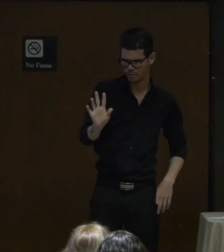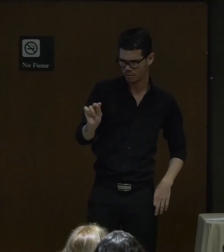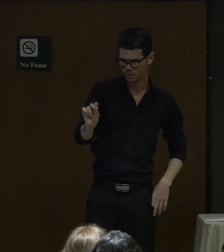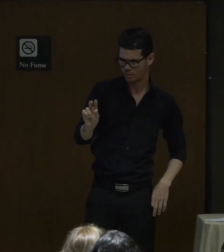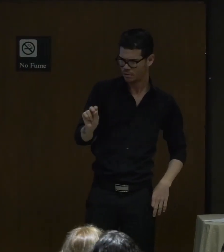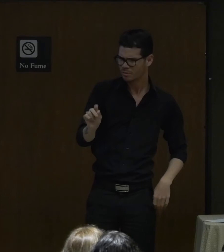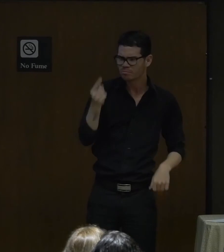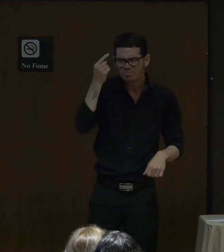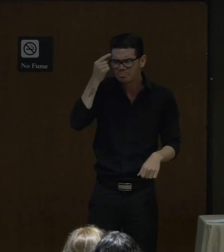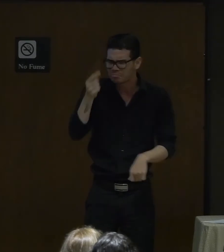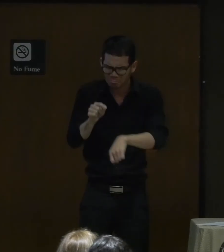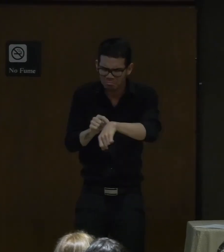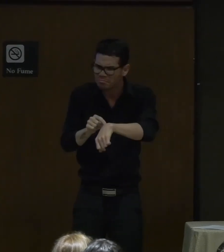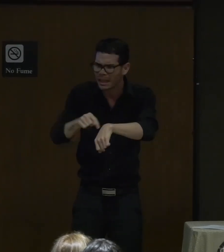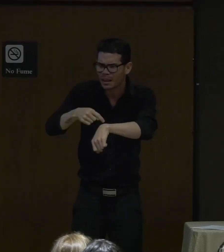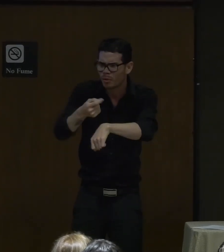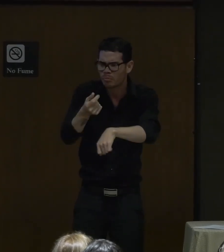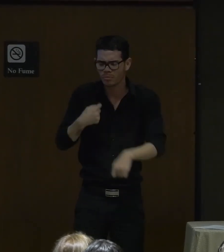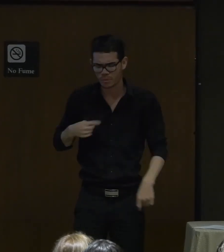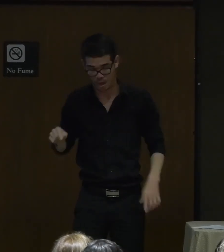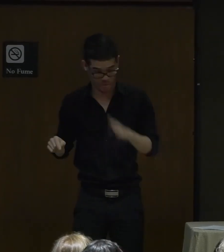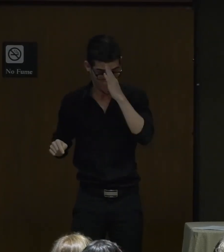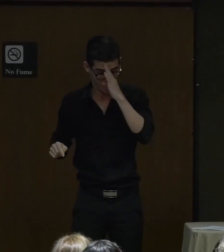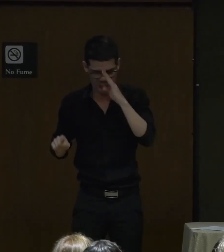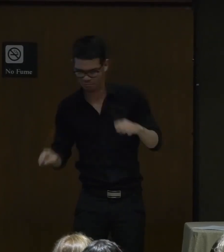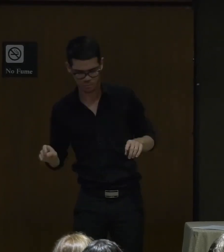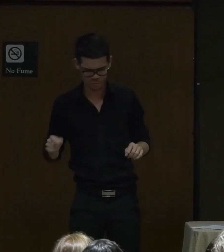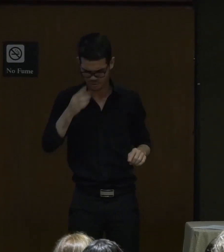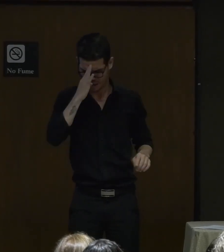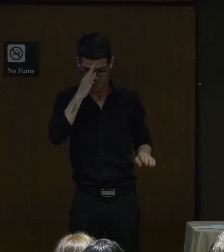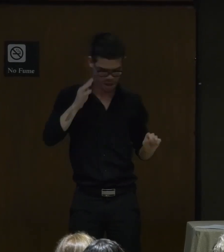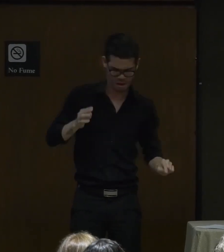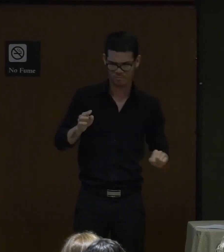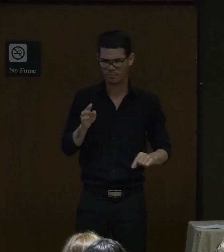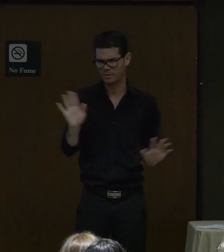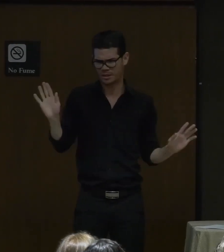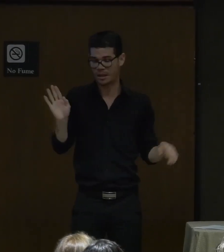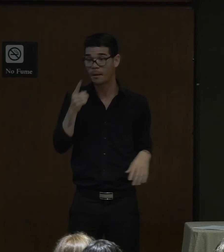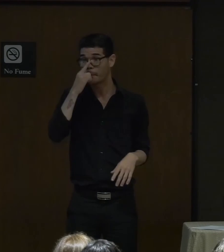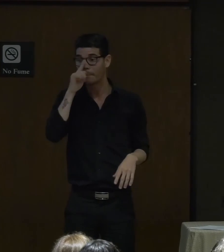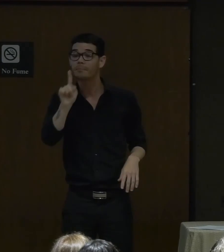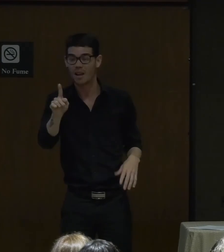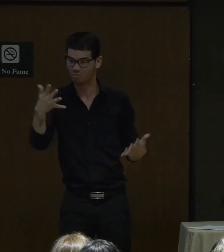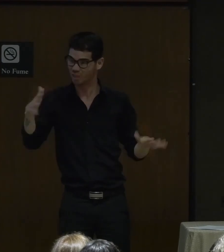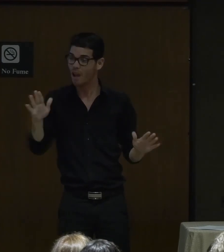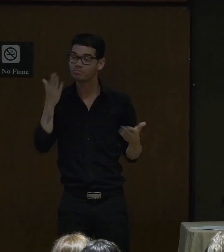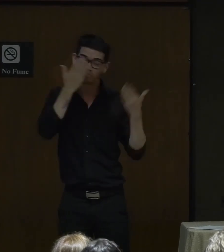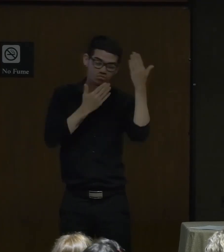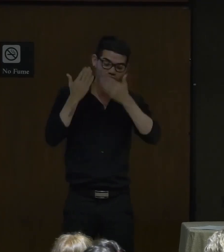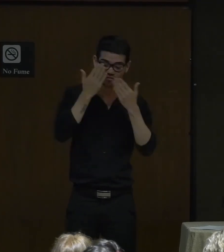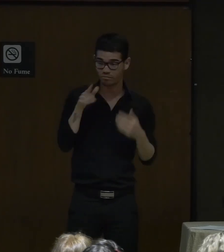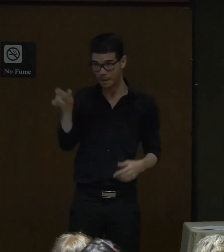también se ha demostrado que, de hecho, las personas sordas reconocen la palabra escrita más rápidamente que las